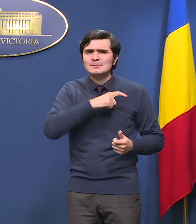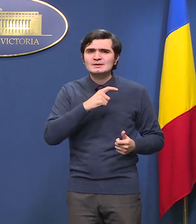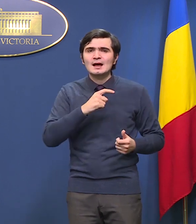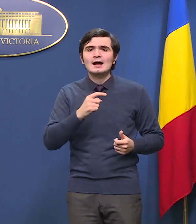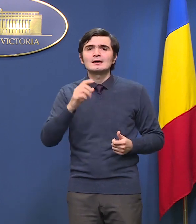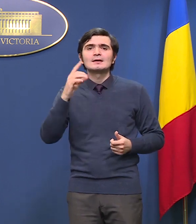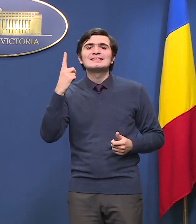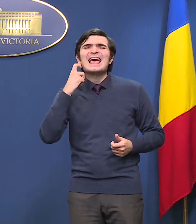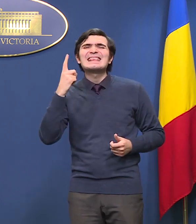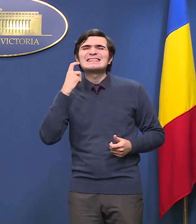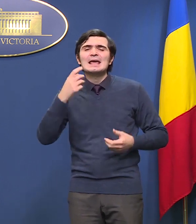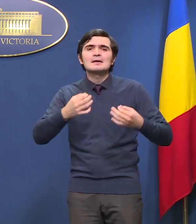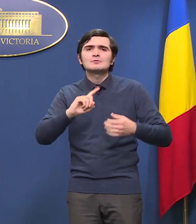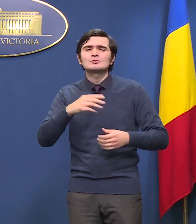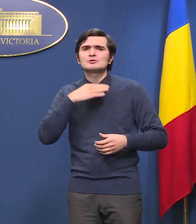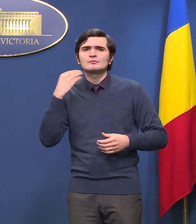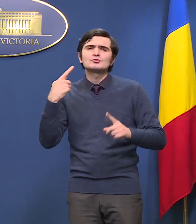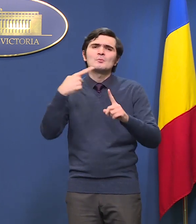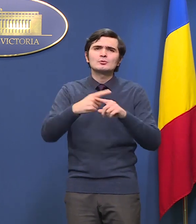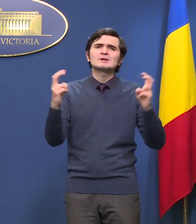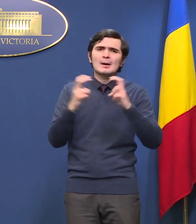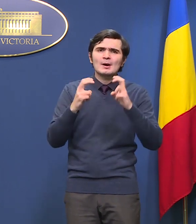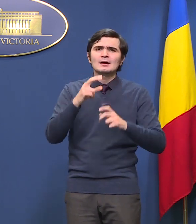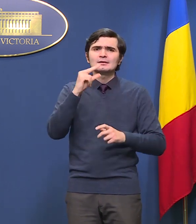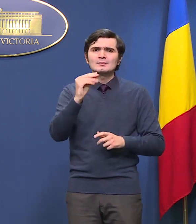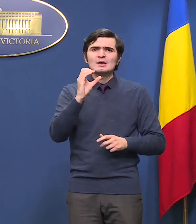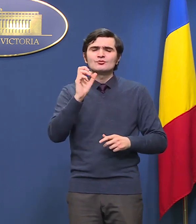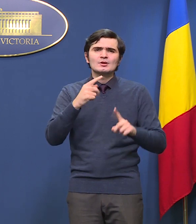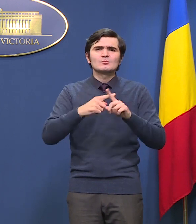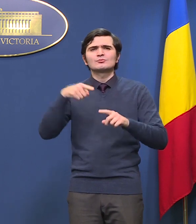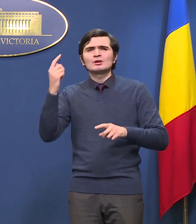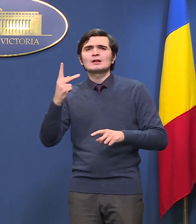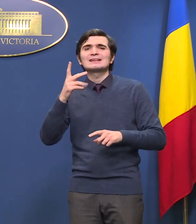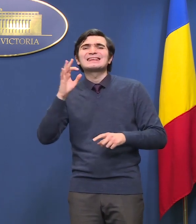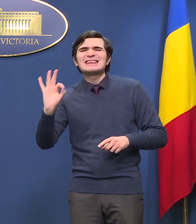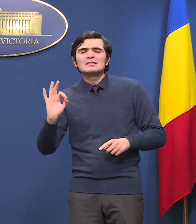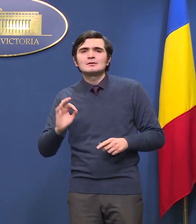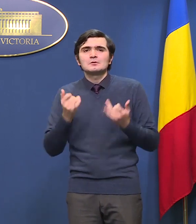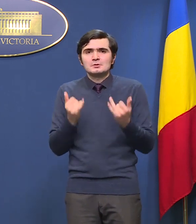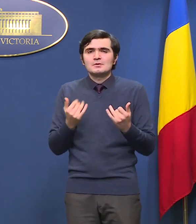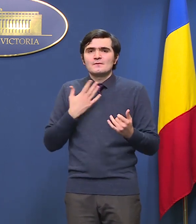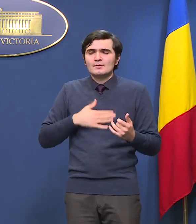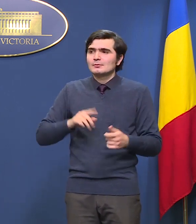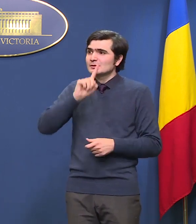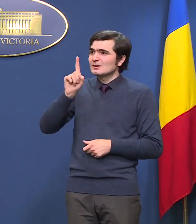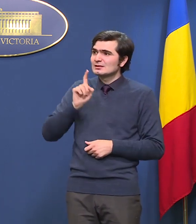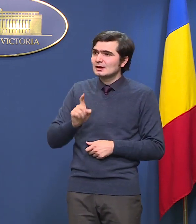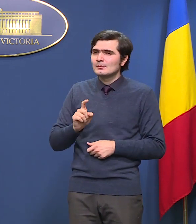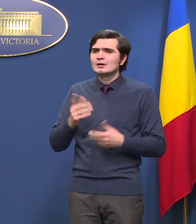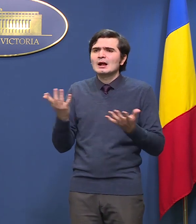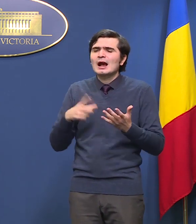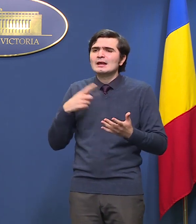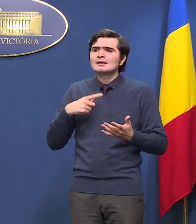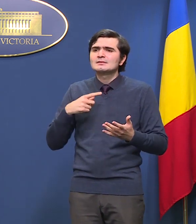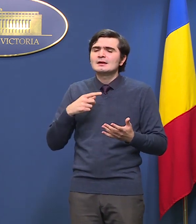fost suficiente, cu tot cu aparatele PCR și kiturile care ar urma să fie achiziționate. V-aș întreba care considerați că ar fi